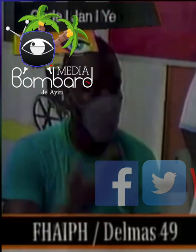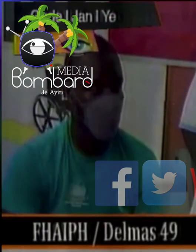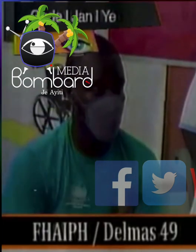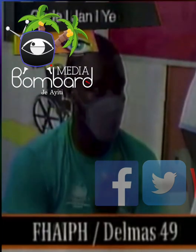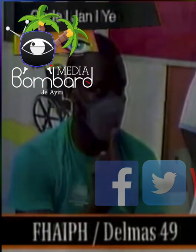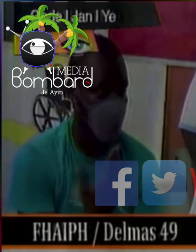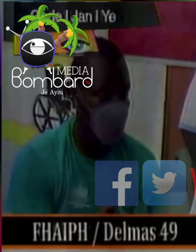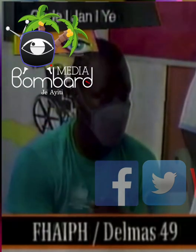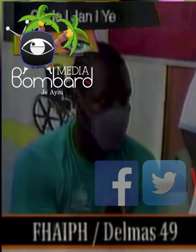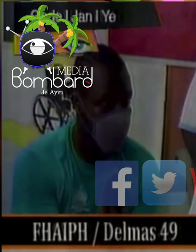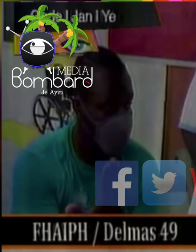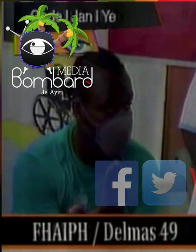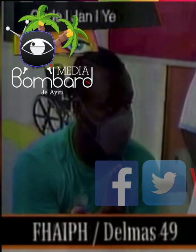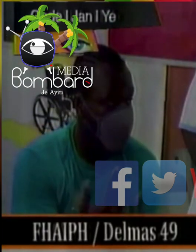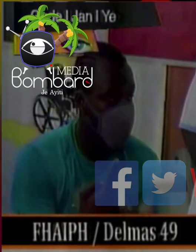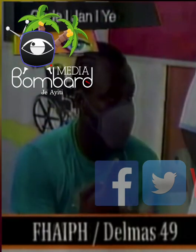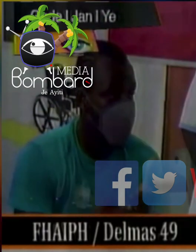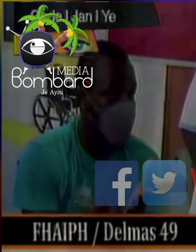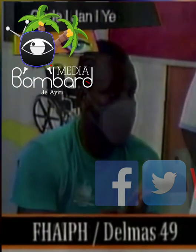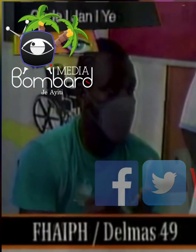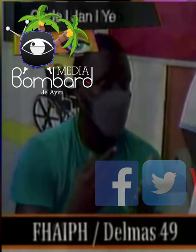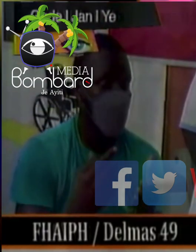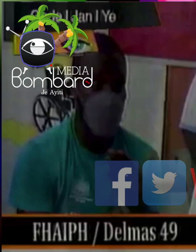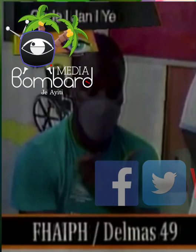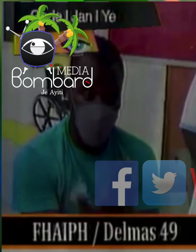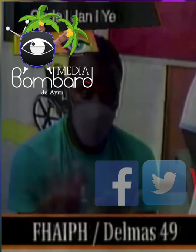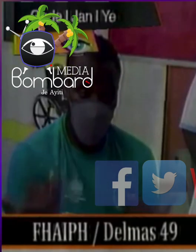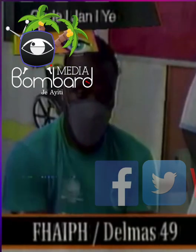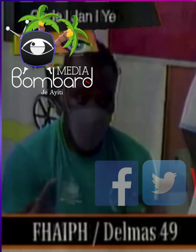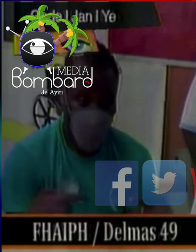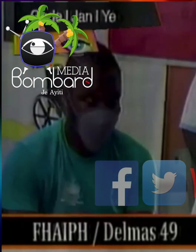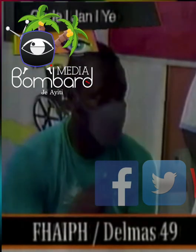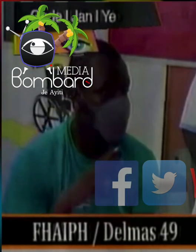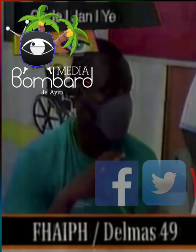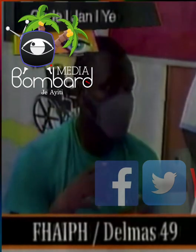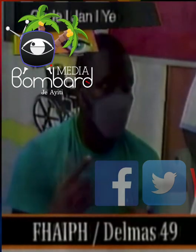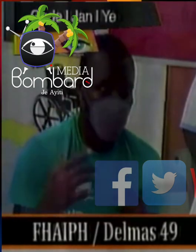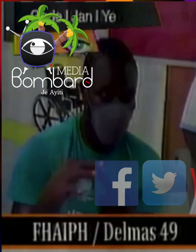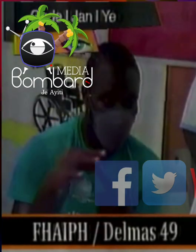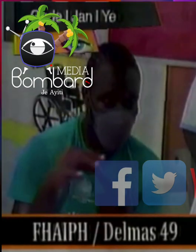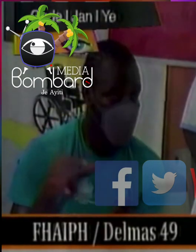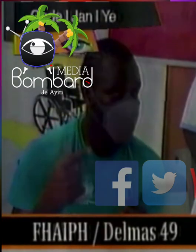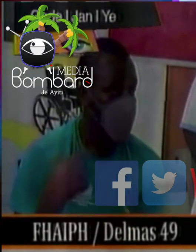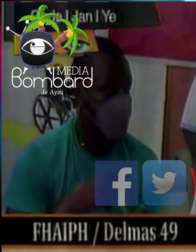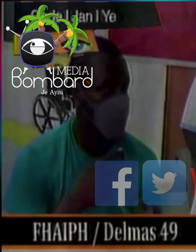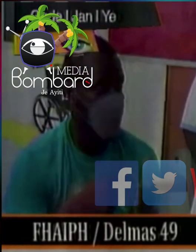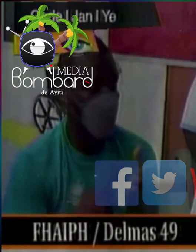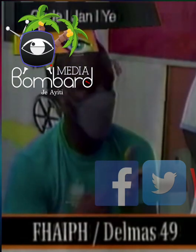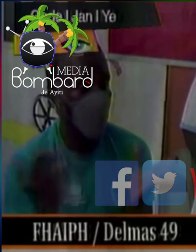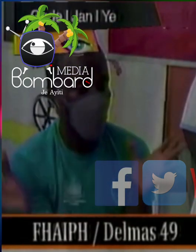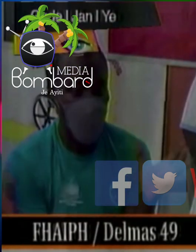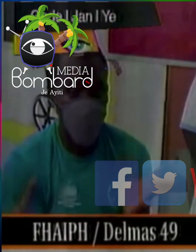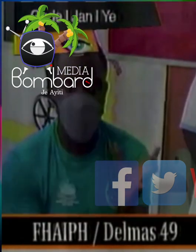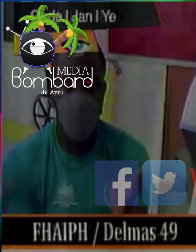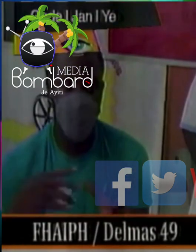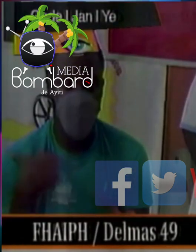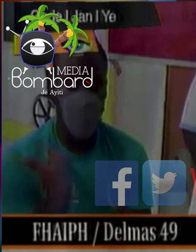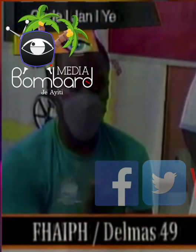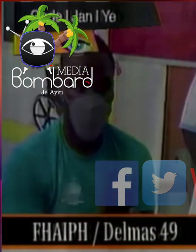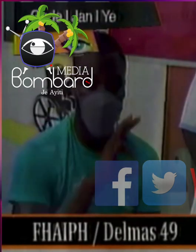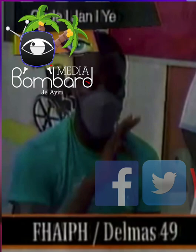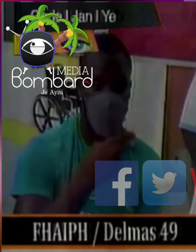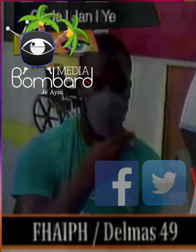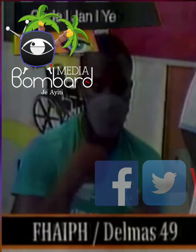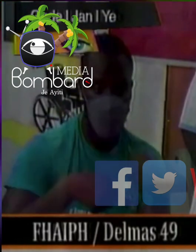l'église Saint-Yves, là, qui était dans la zone d'Elma 5. Suite à ça, ils viennent redéplacer, que vous voyez qu'il y a